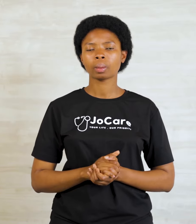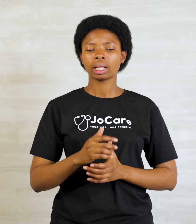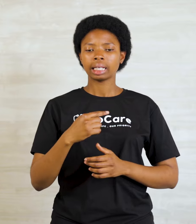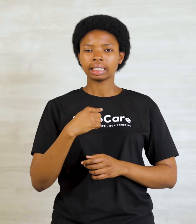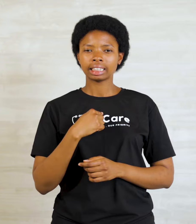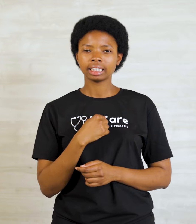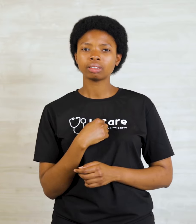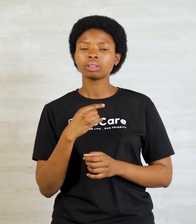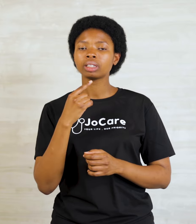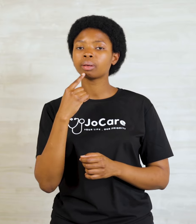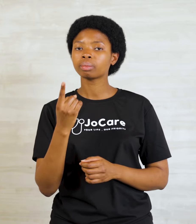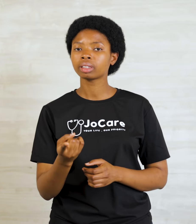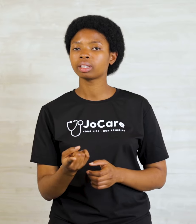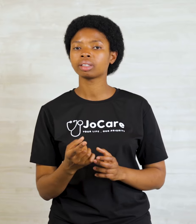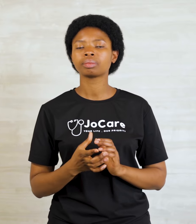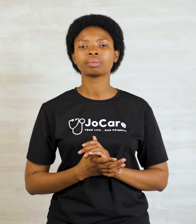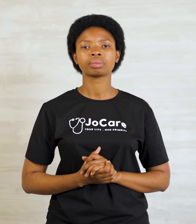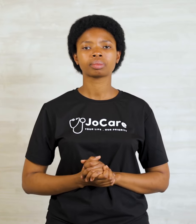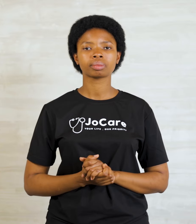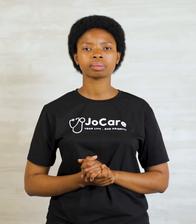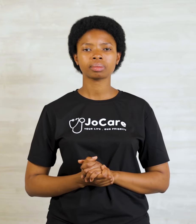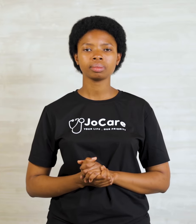icyo namubwira nuko